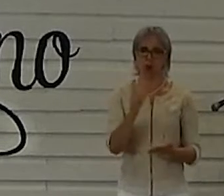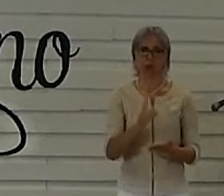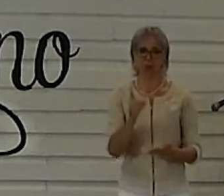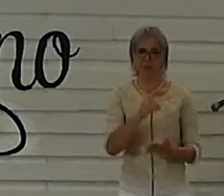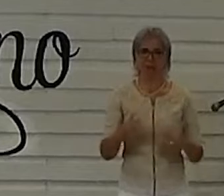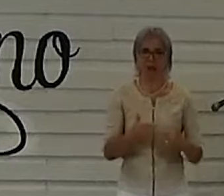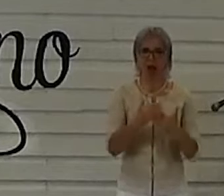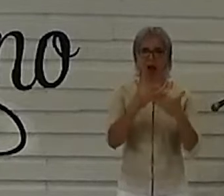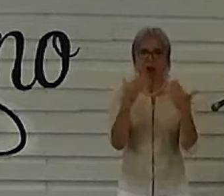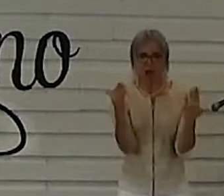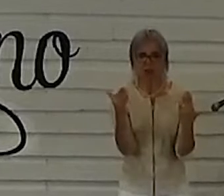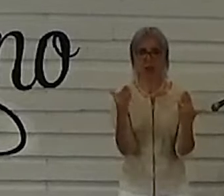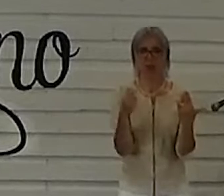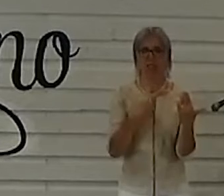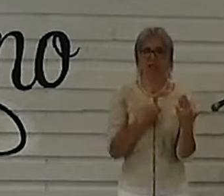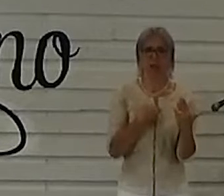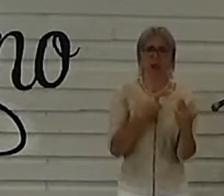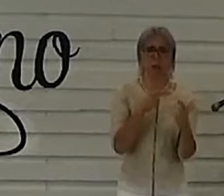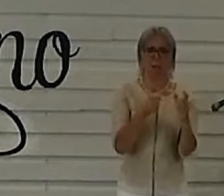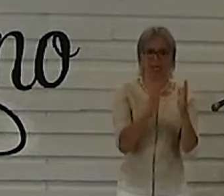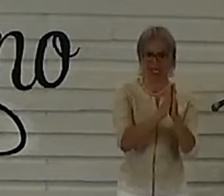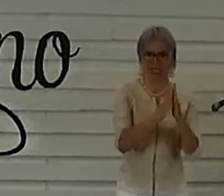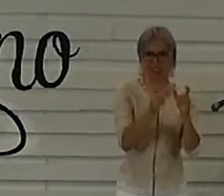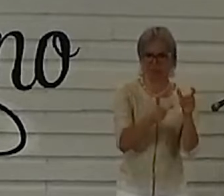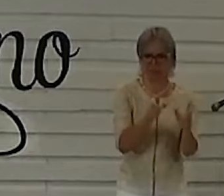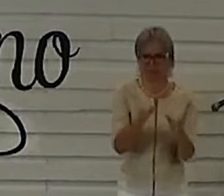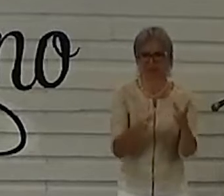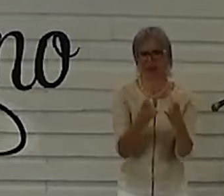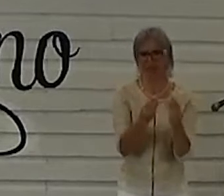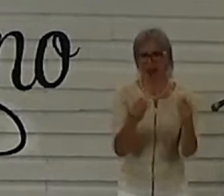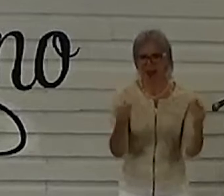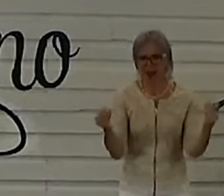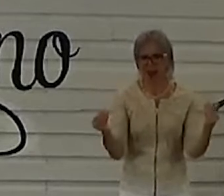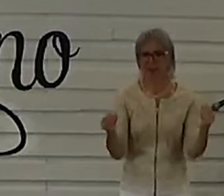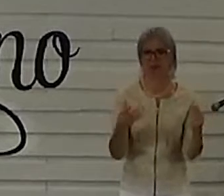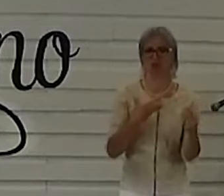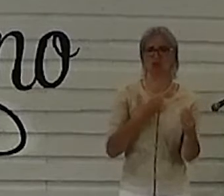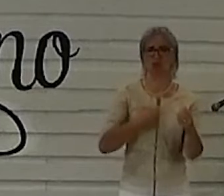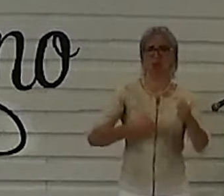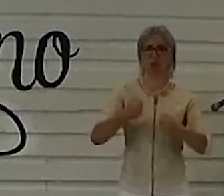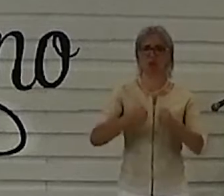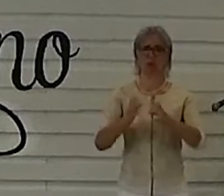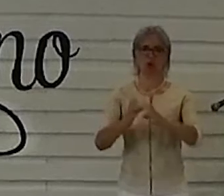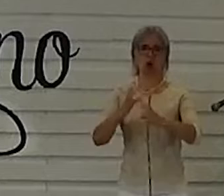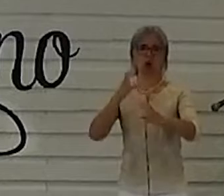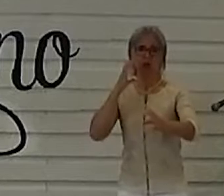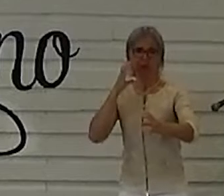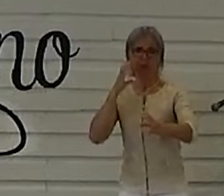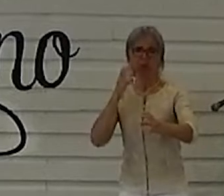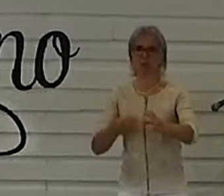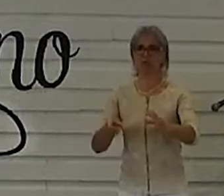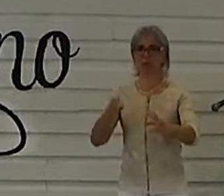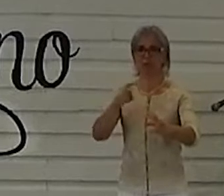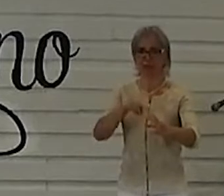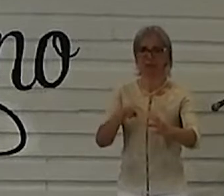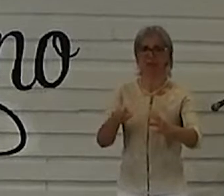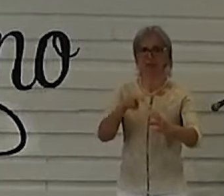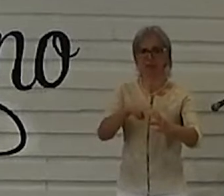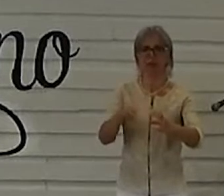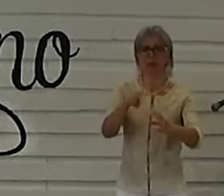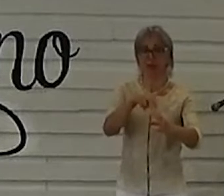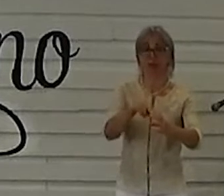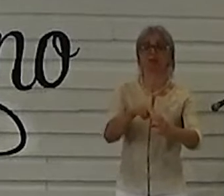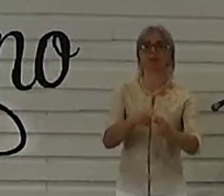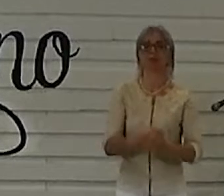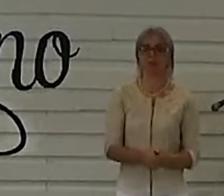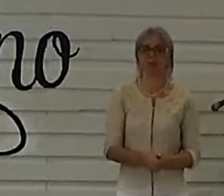sera, eravamo tantissimi in chiesa. E veniva chi veniva a prenderti con il pulmino, io stavo là con la mia cartellina, scendevo la domenica, loro passavano, venivano a